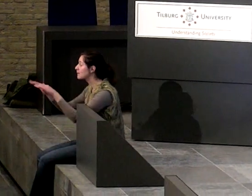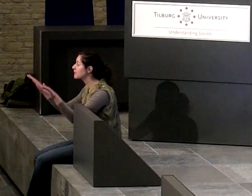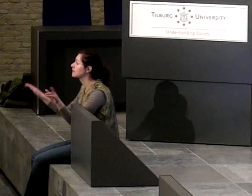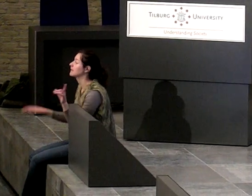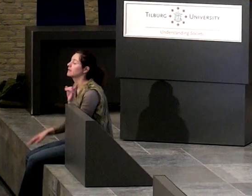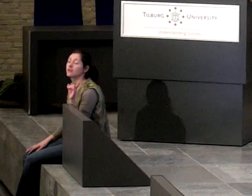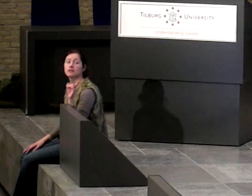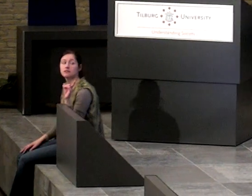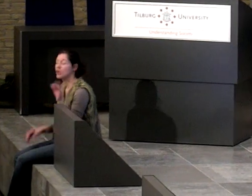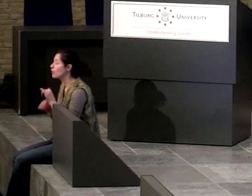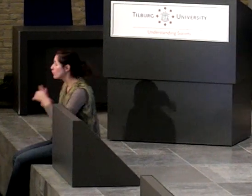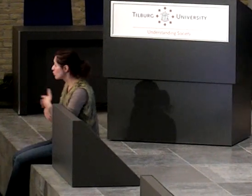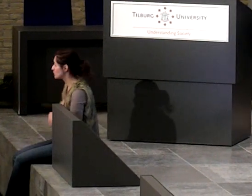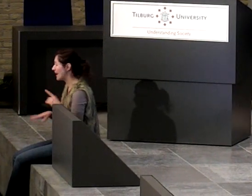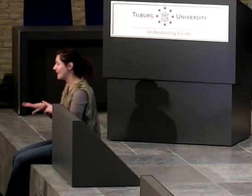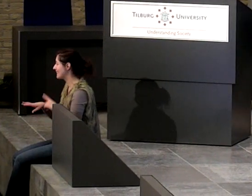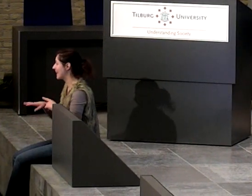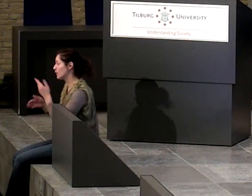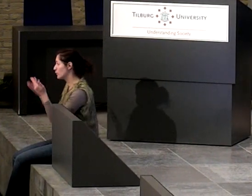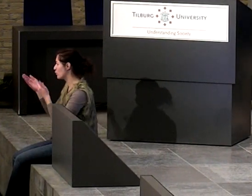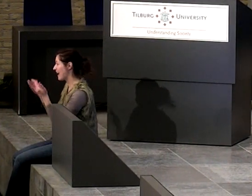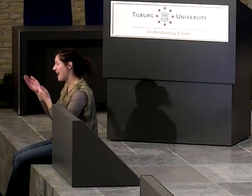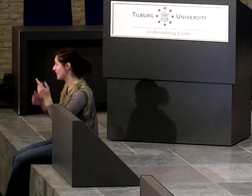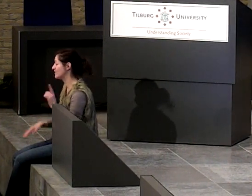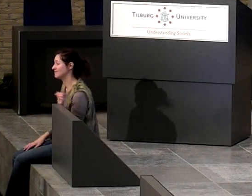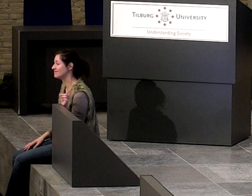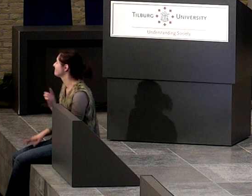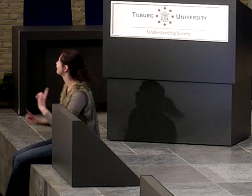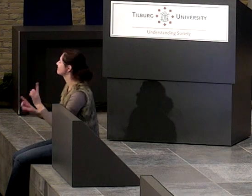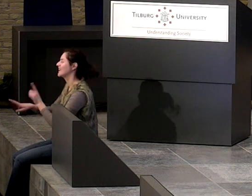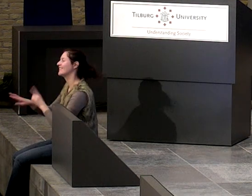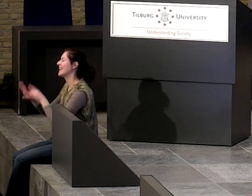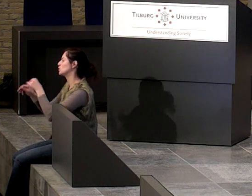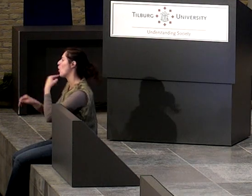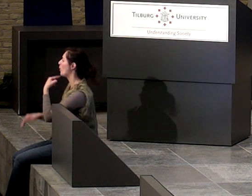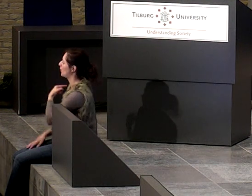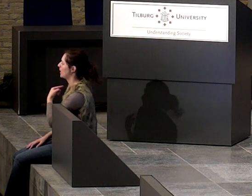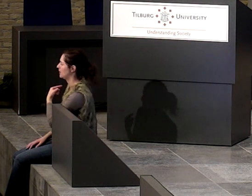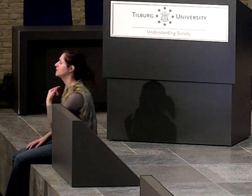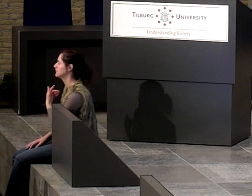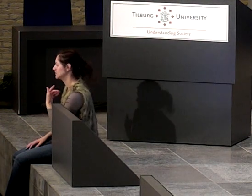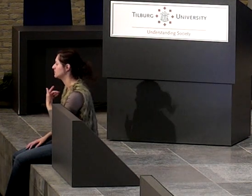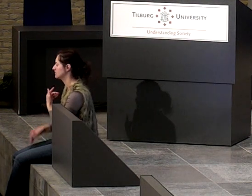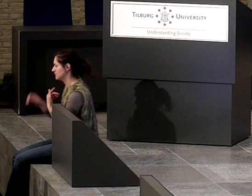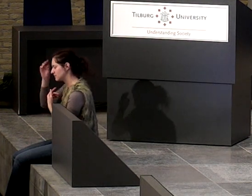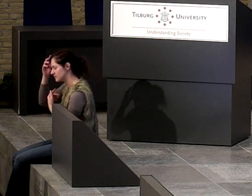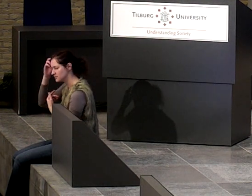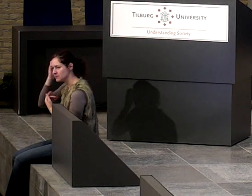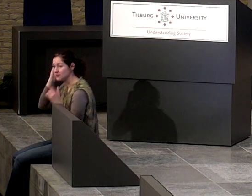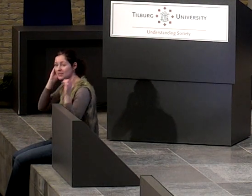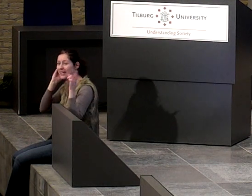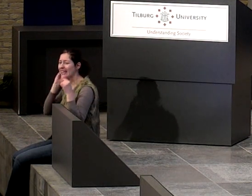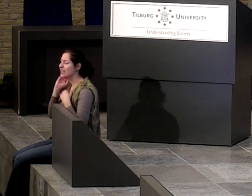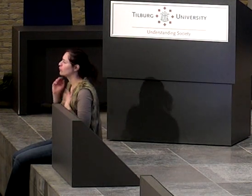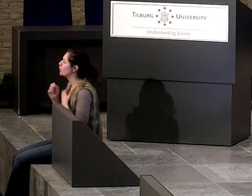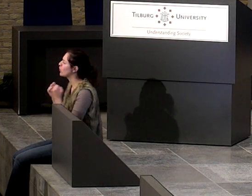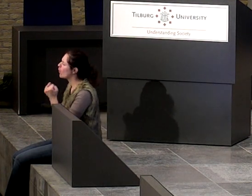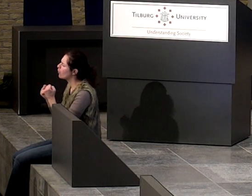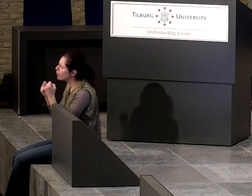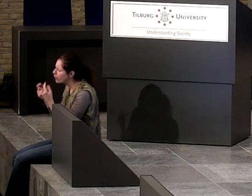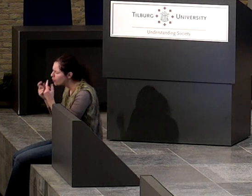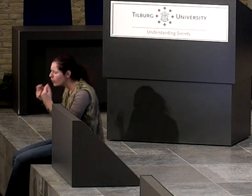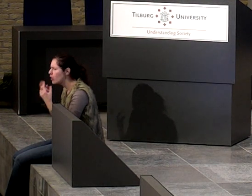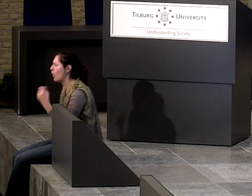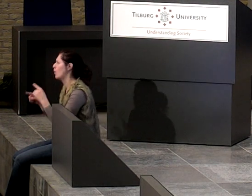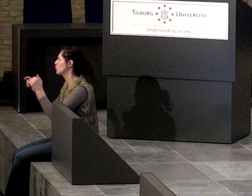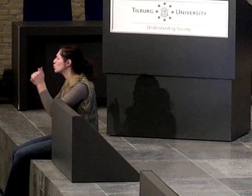er is volgens mij geen tijd meer voor vragen. Nee, de wacht tijd voor, is wacht op. Voor. De Mag tijd ik... is op. Ik vond het super zoals jullie meegedaan